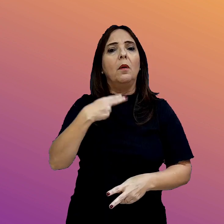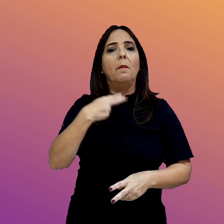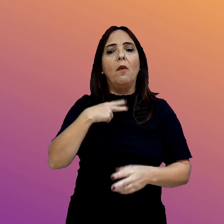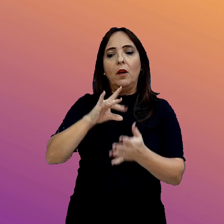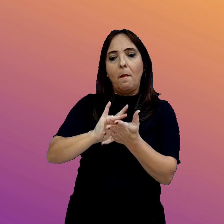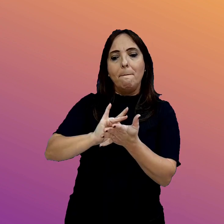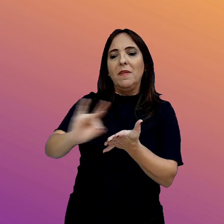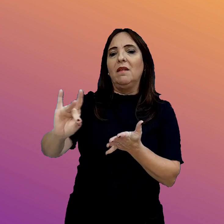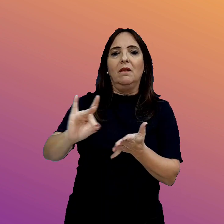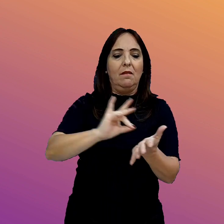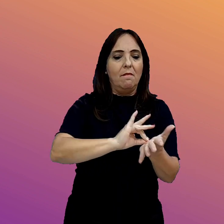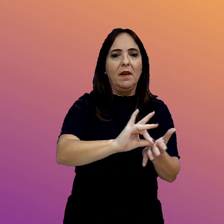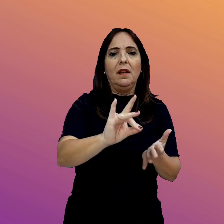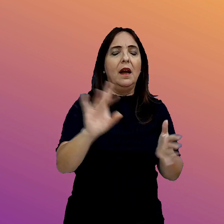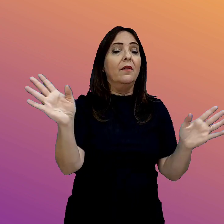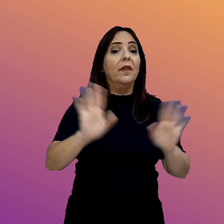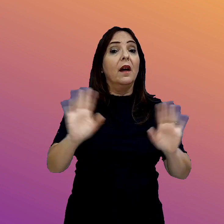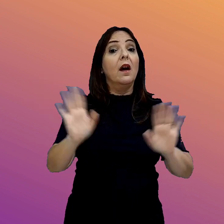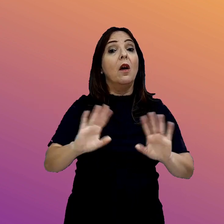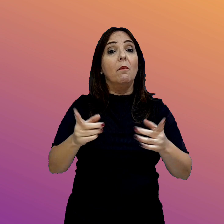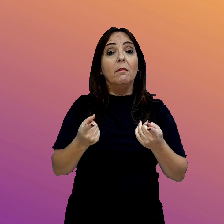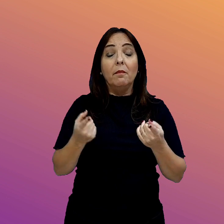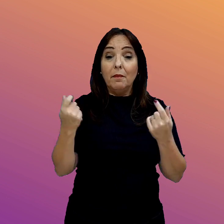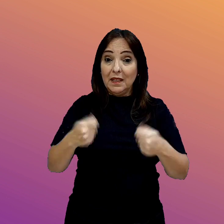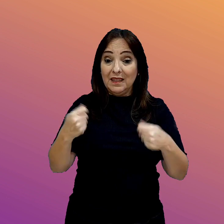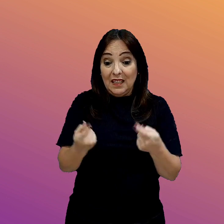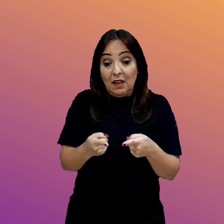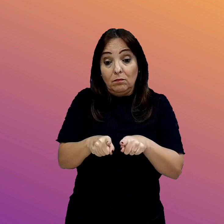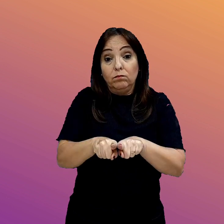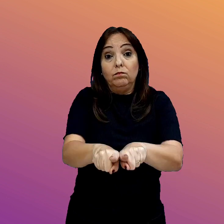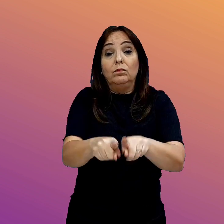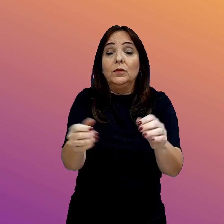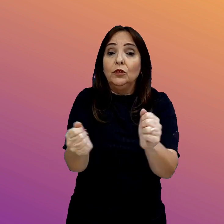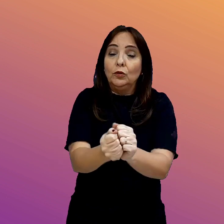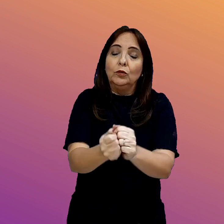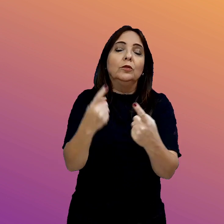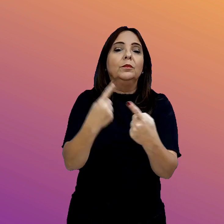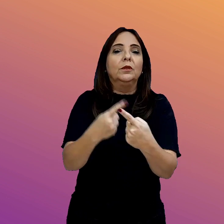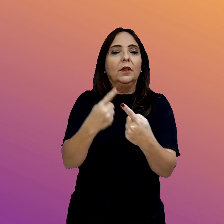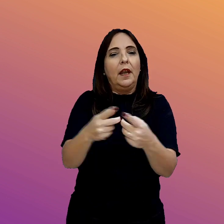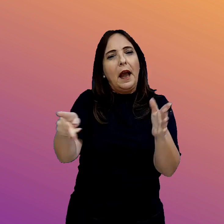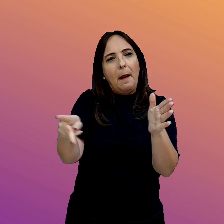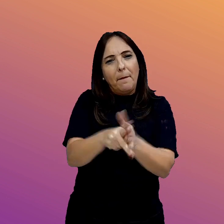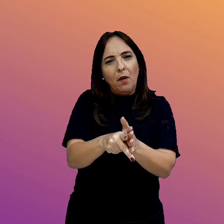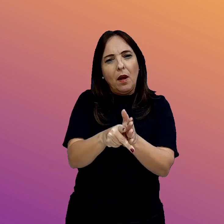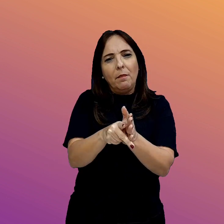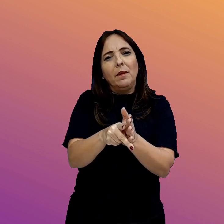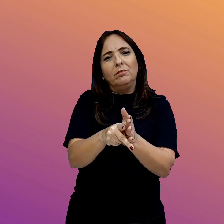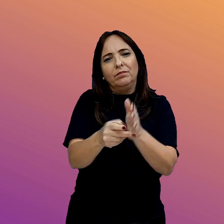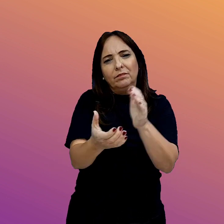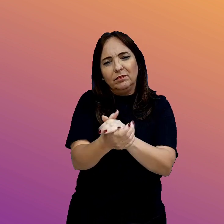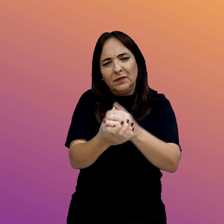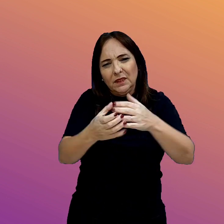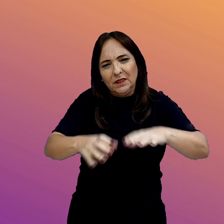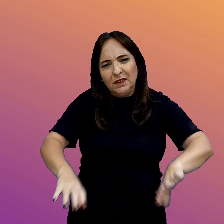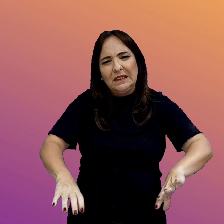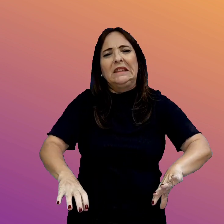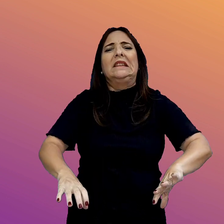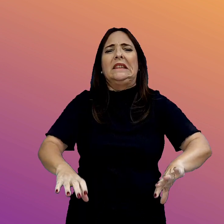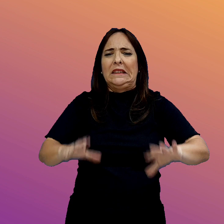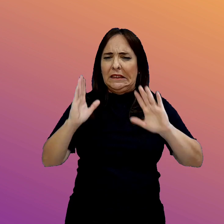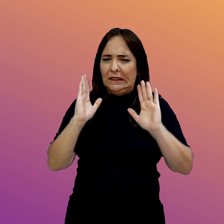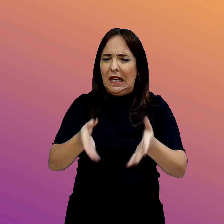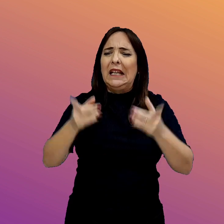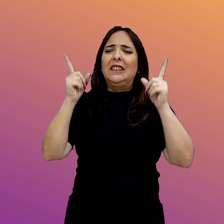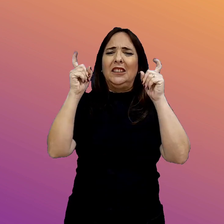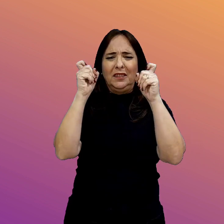inimigos na criação, têm que ser parceiros na criação dos filhos, porque a própria separação, o divórcio, já causou muito mal-estar na vida